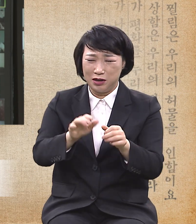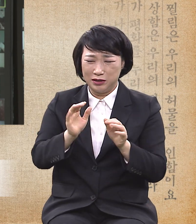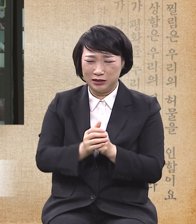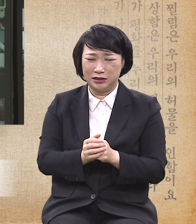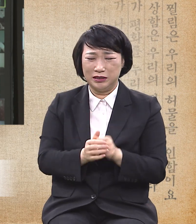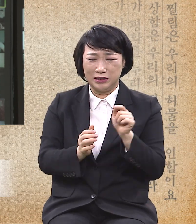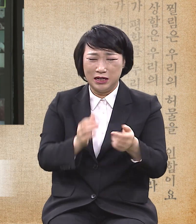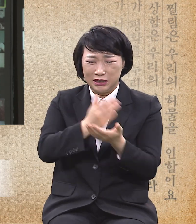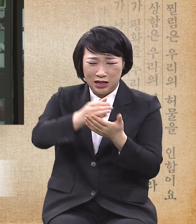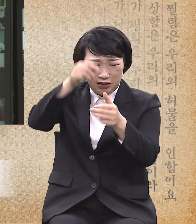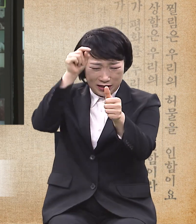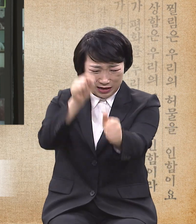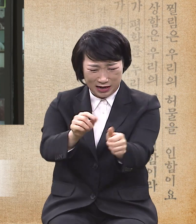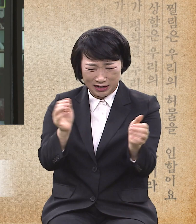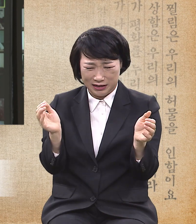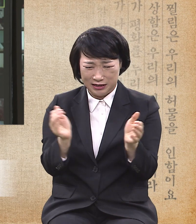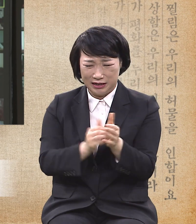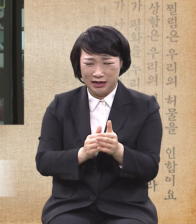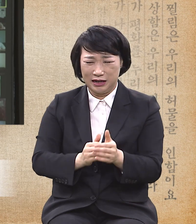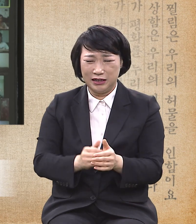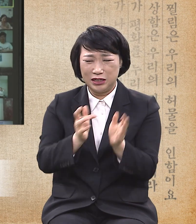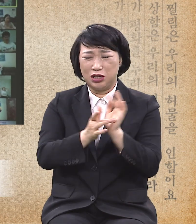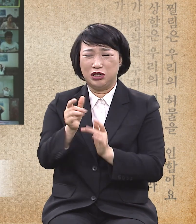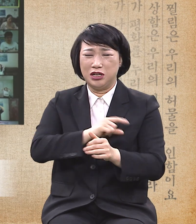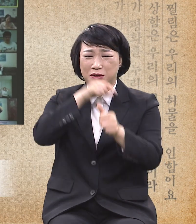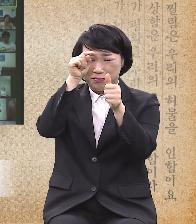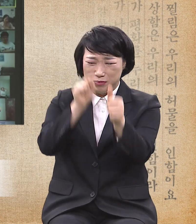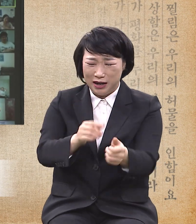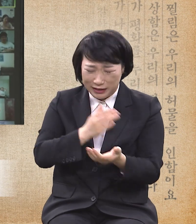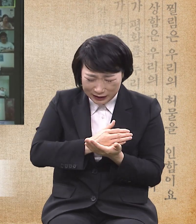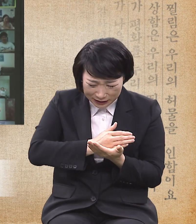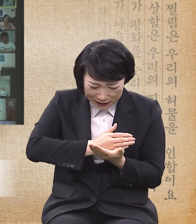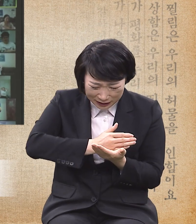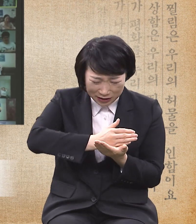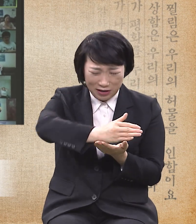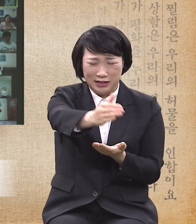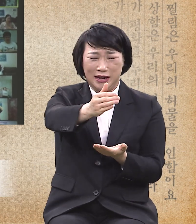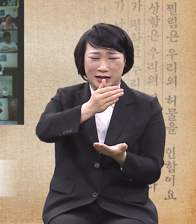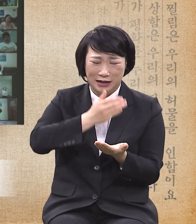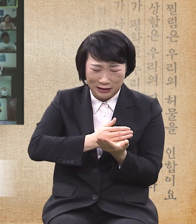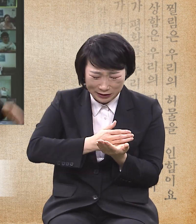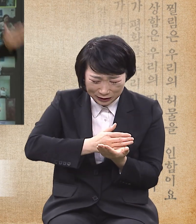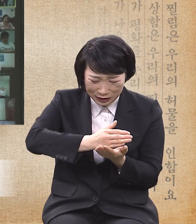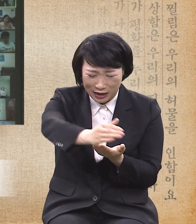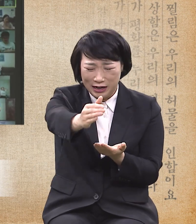명예 앞에서 물러갈지어다. 예수 이름으로 명하노니 떠나가라.